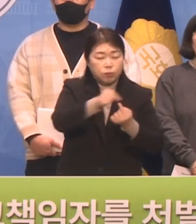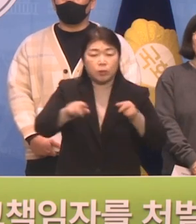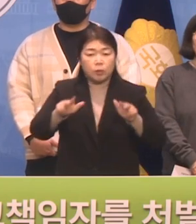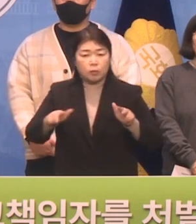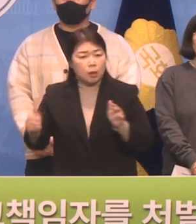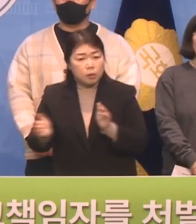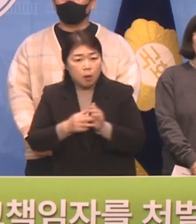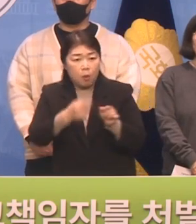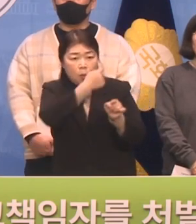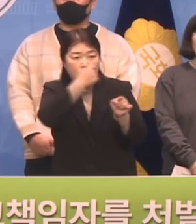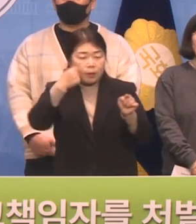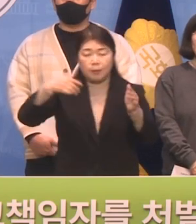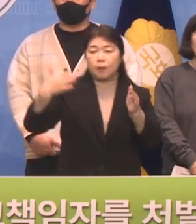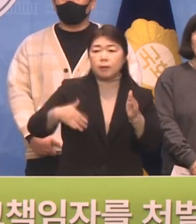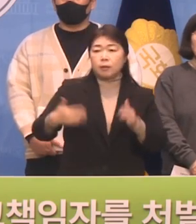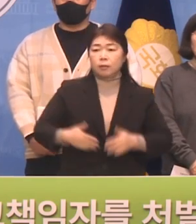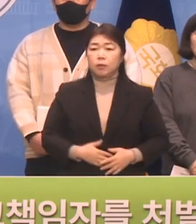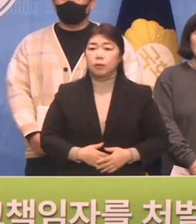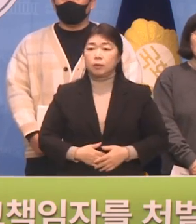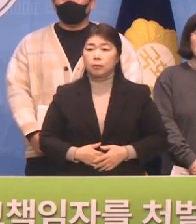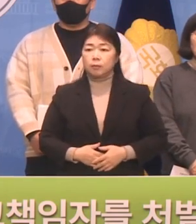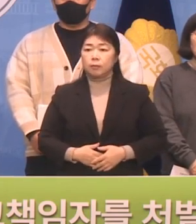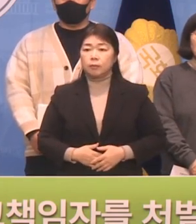지금도 확인할 수가 없습니다.